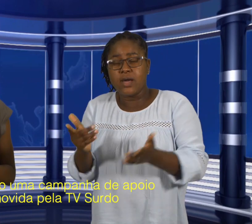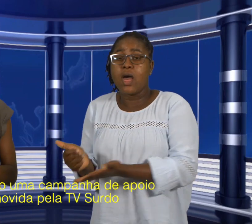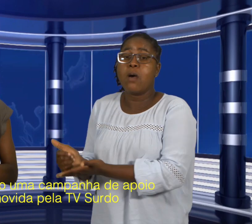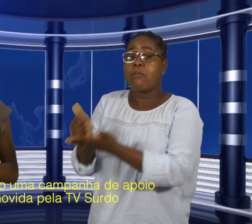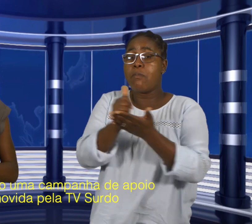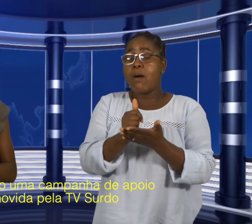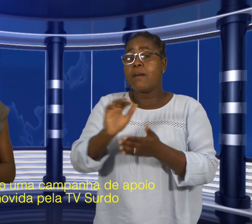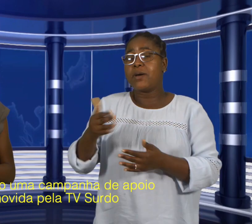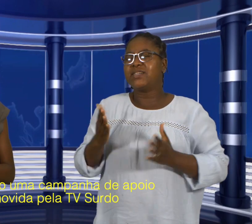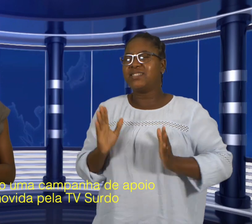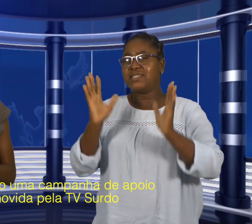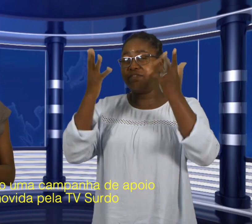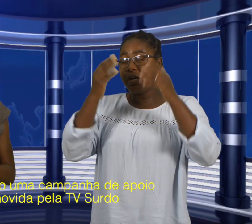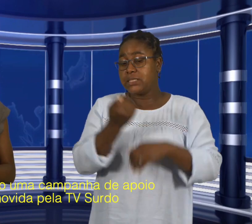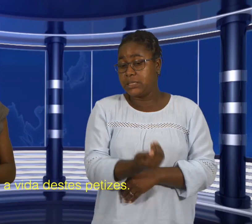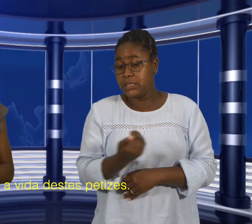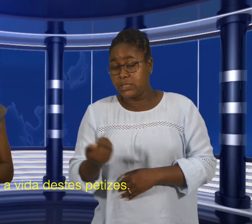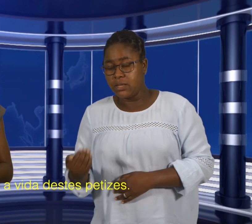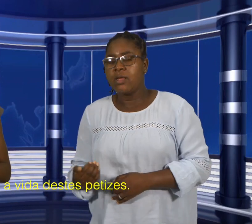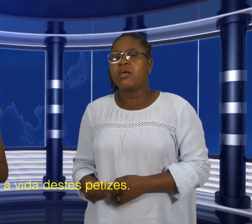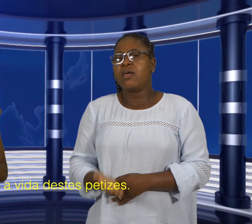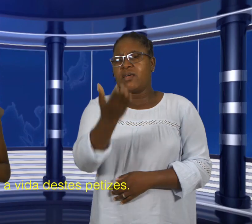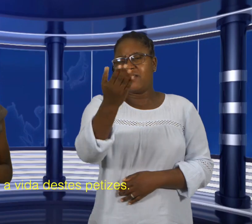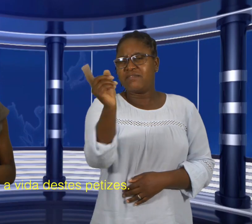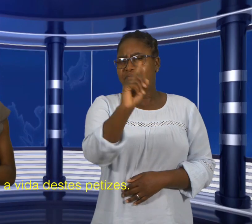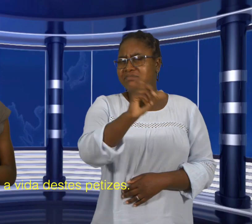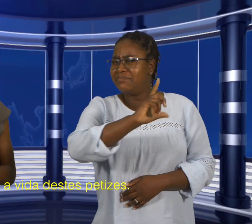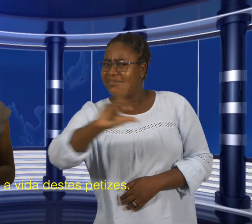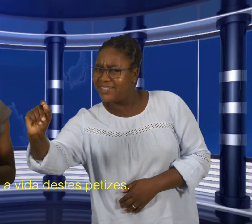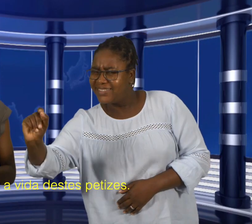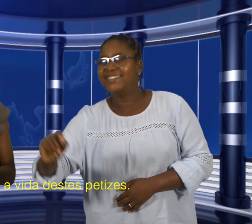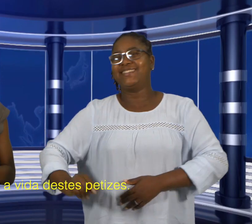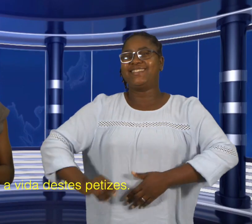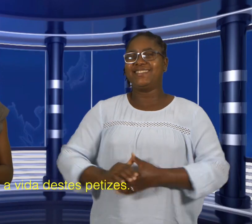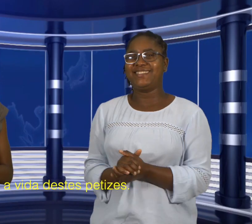campanha de apoio promovida pela TV Surdo mudou a vida destes petizes.